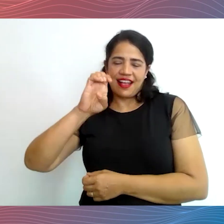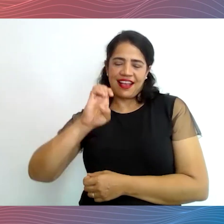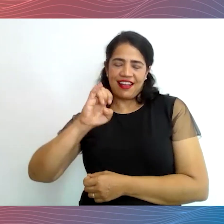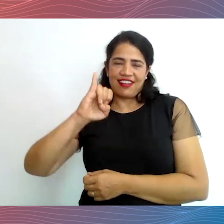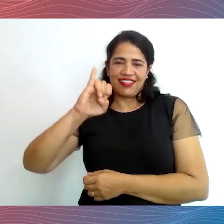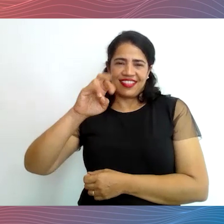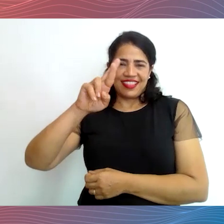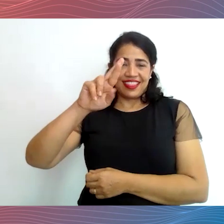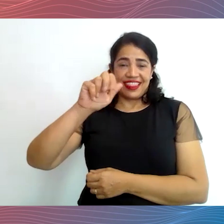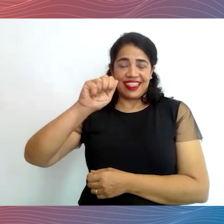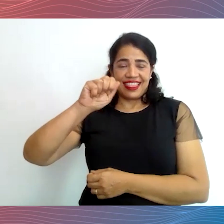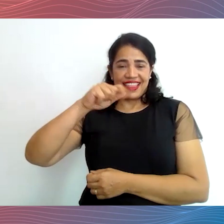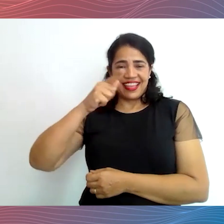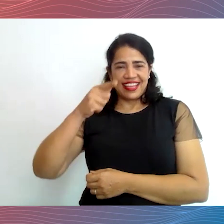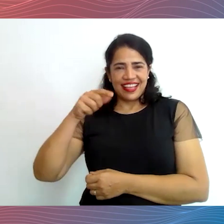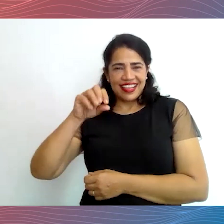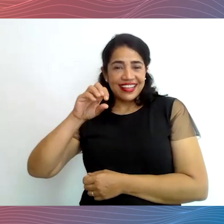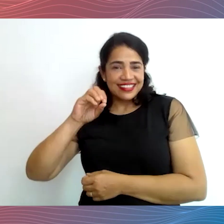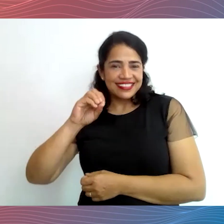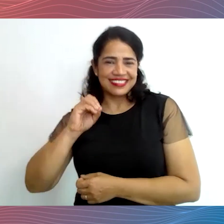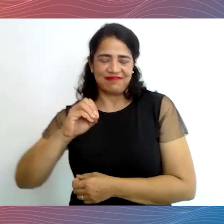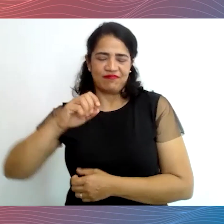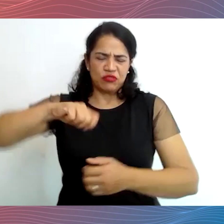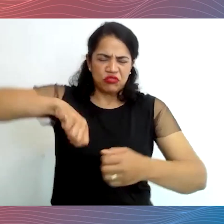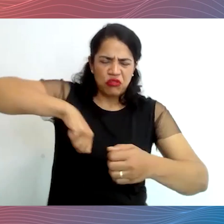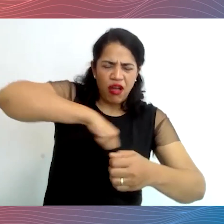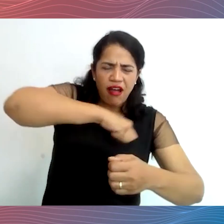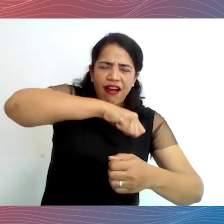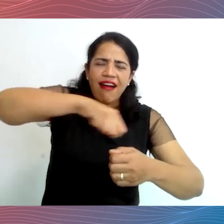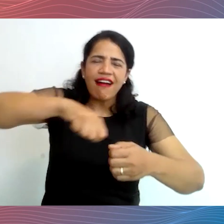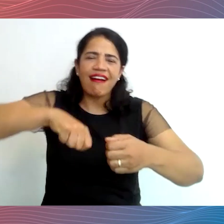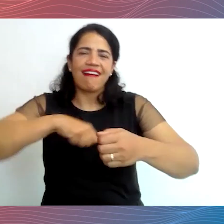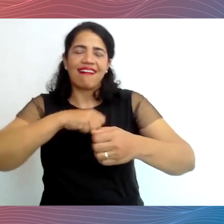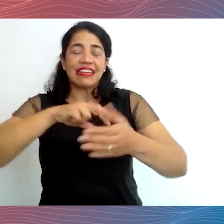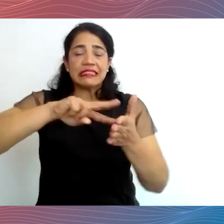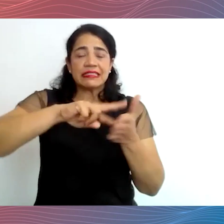a revelação, a gente ouve a palavra de uma maneira superficial.